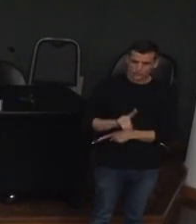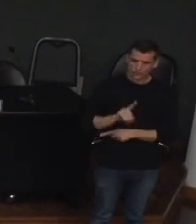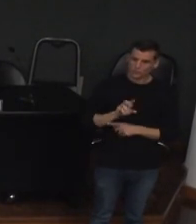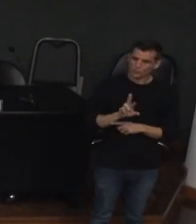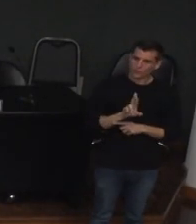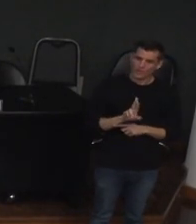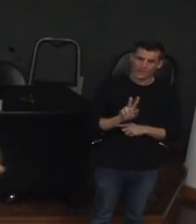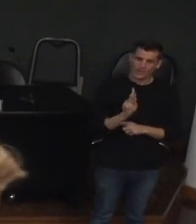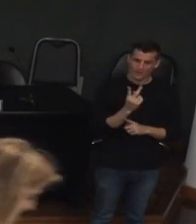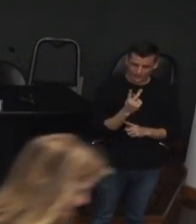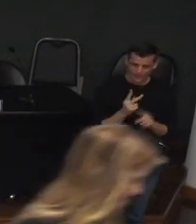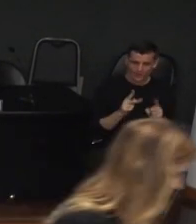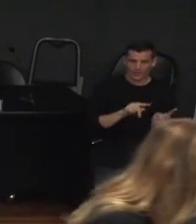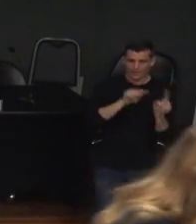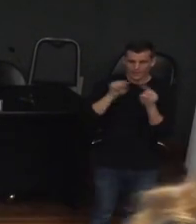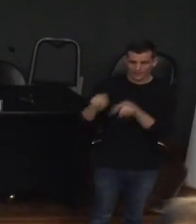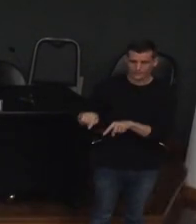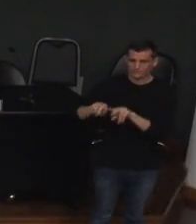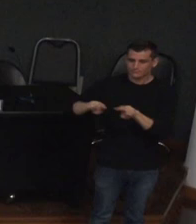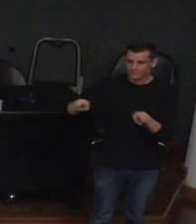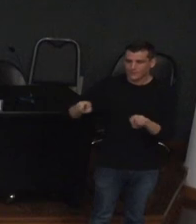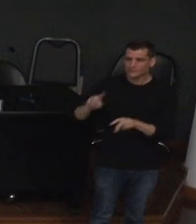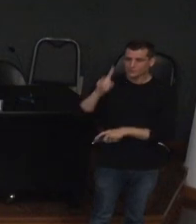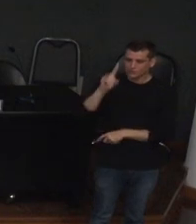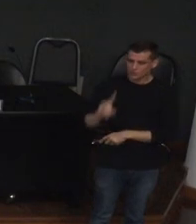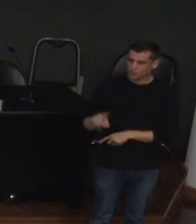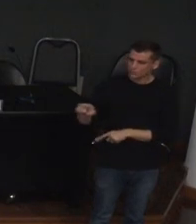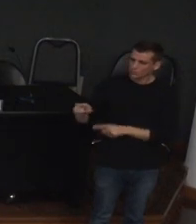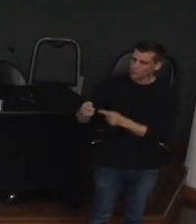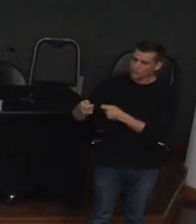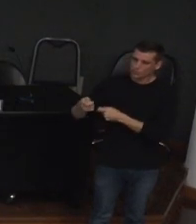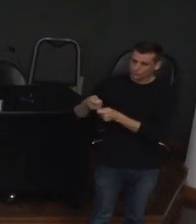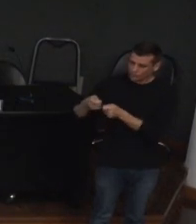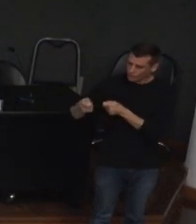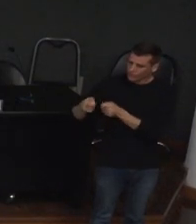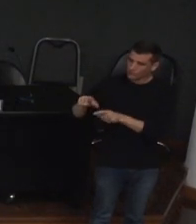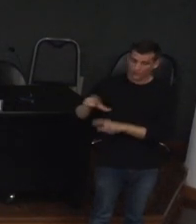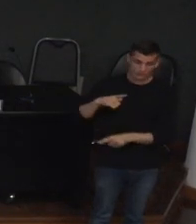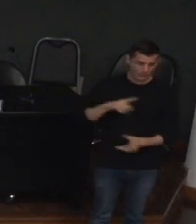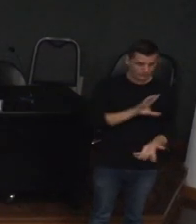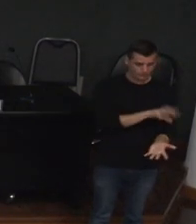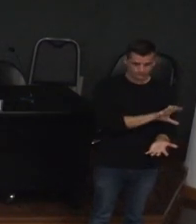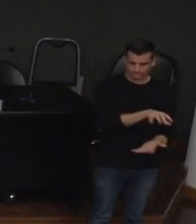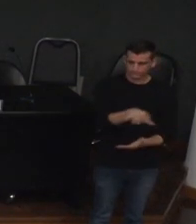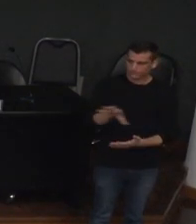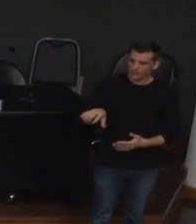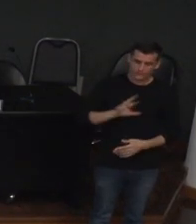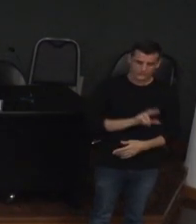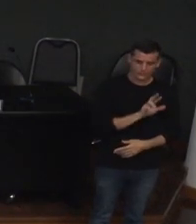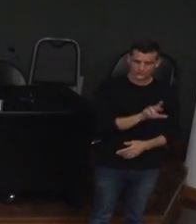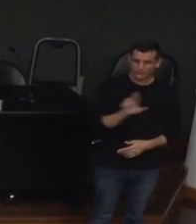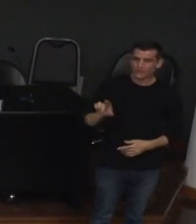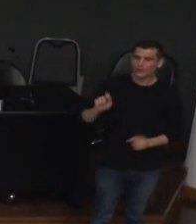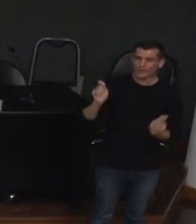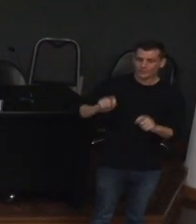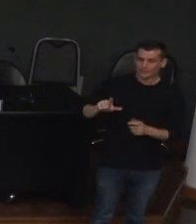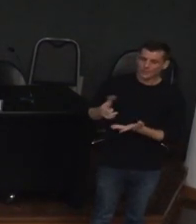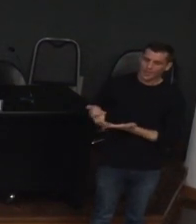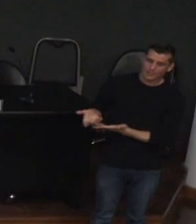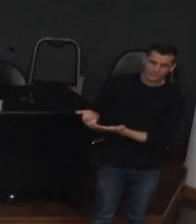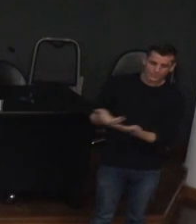por ele, vai para a mesa diretora, vai para a controladoria, todos os departamentos que passam esse processo e que daí teriam acesso aos dados que estão